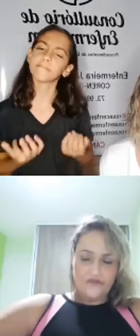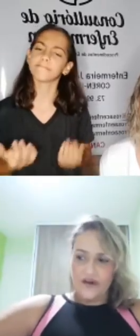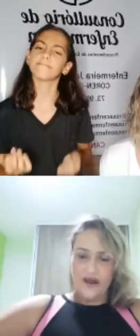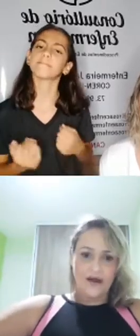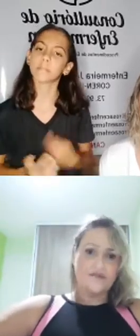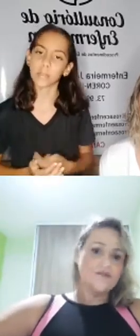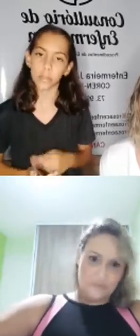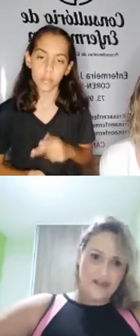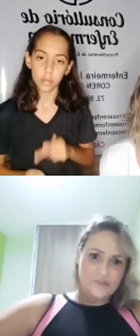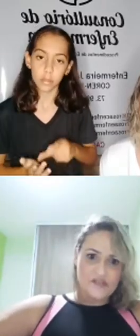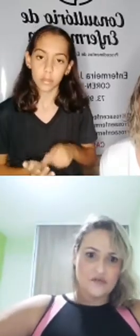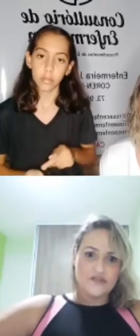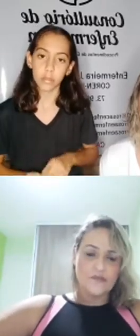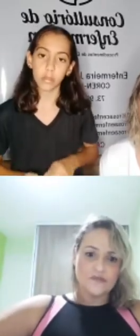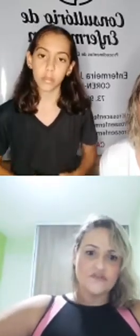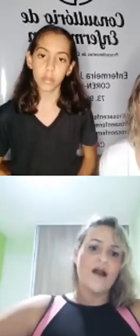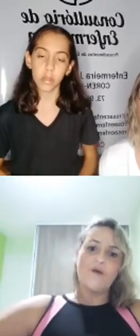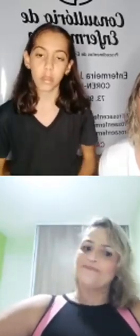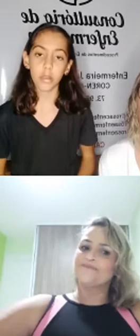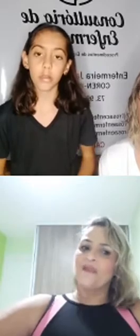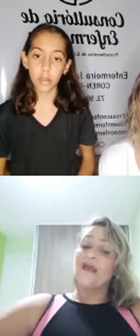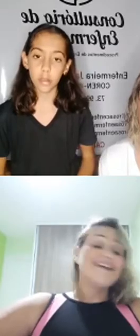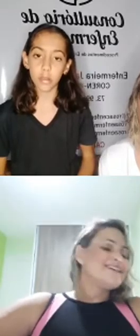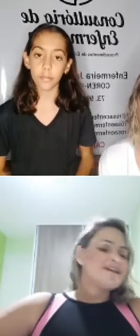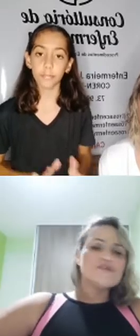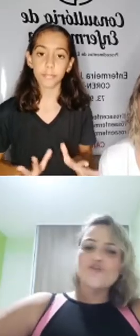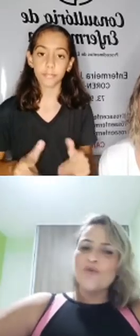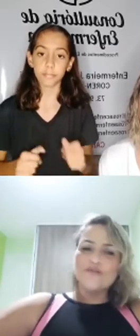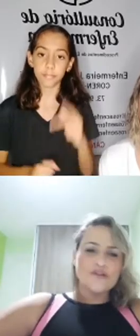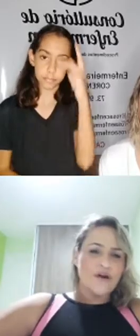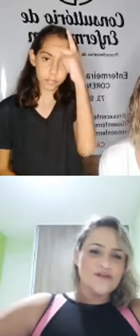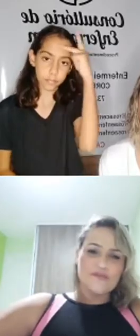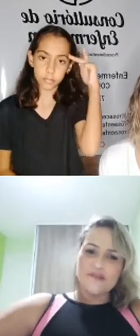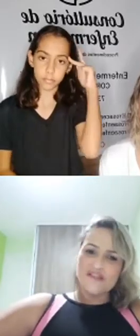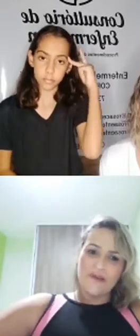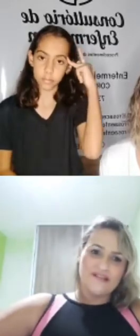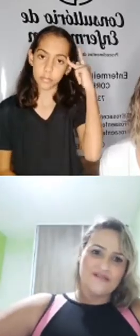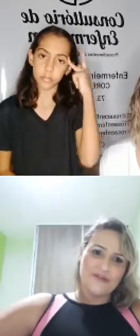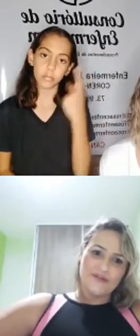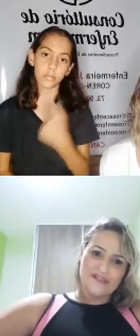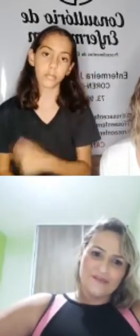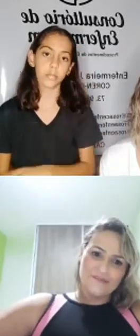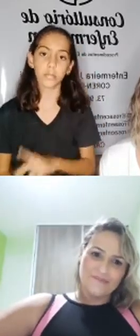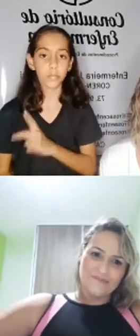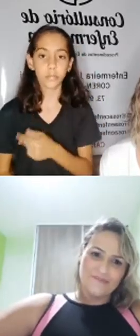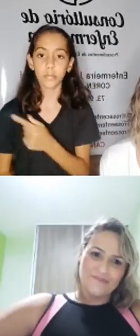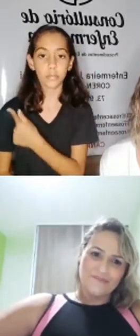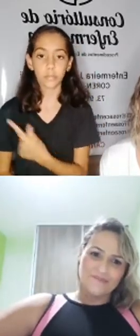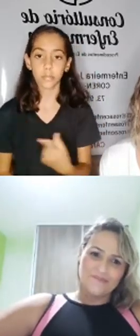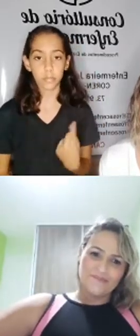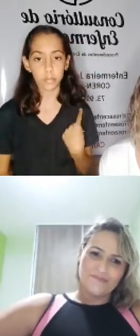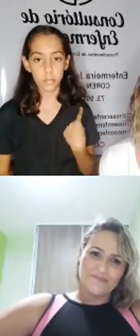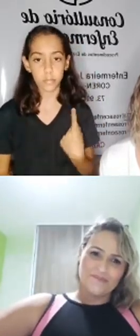falar para as pessoas de modo geral. Não somos nós os principais vetores.